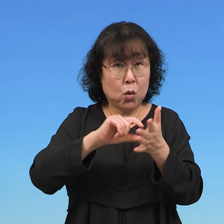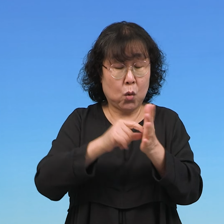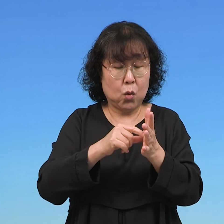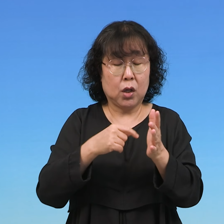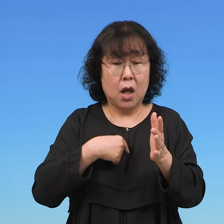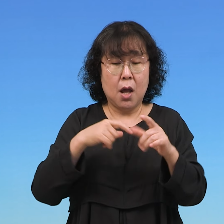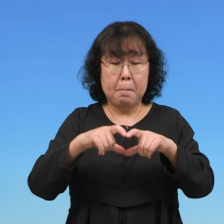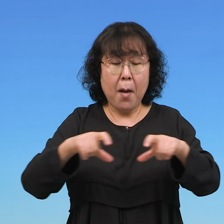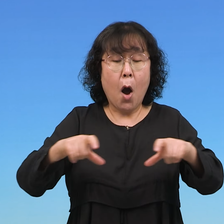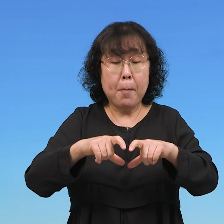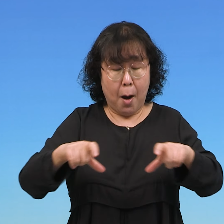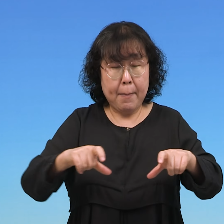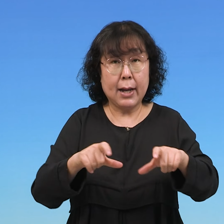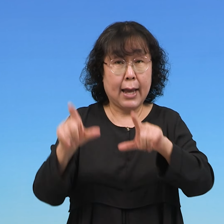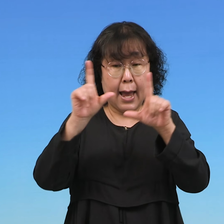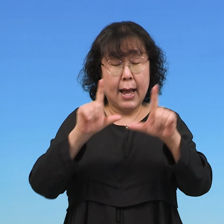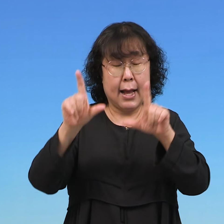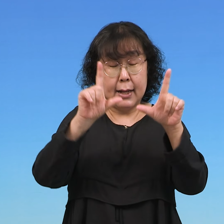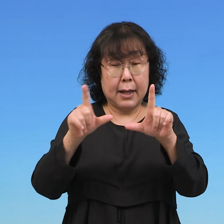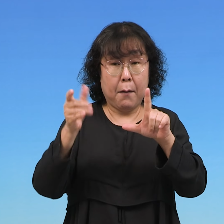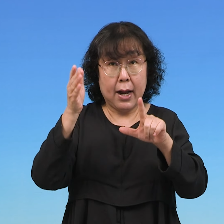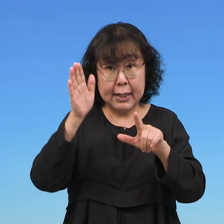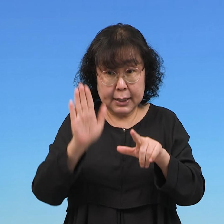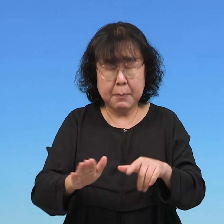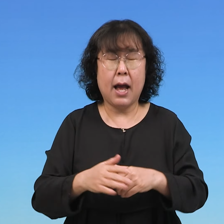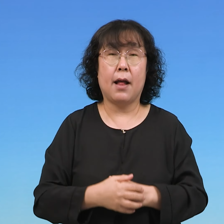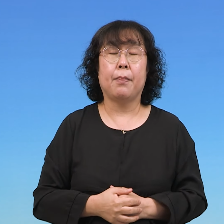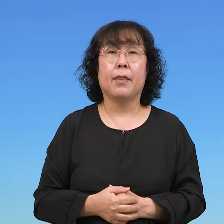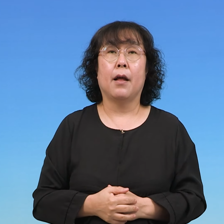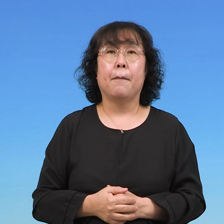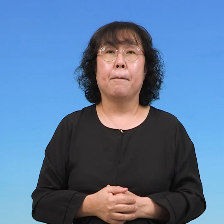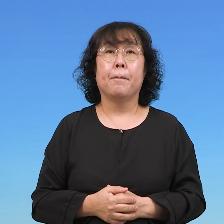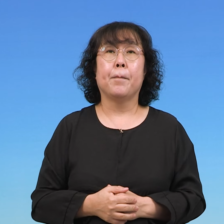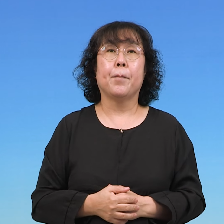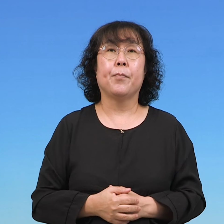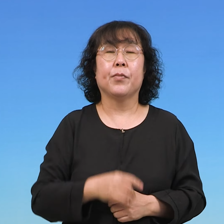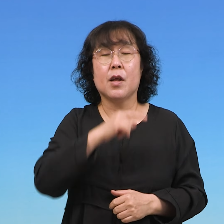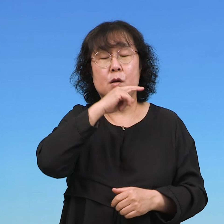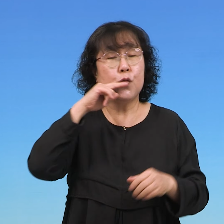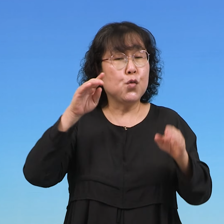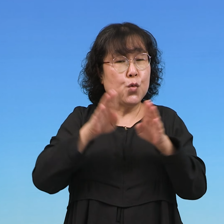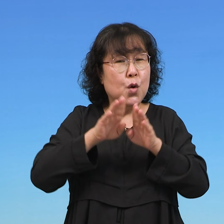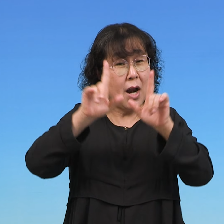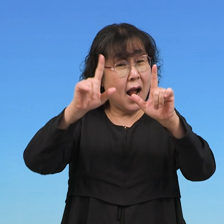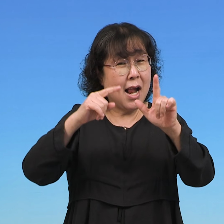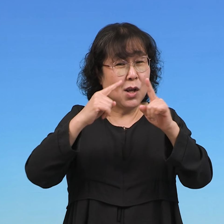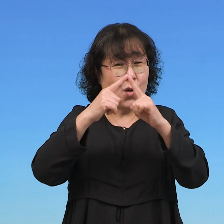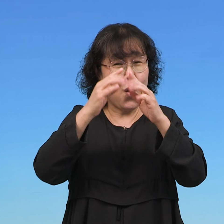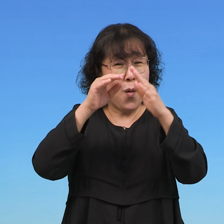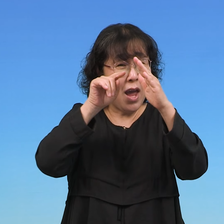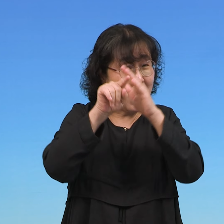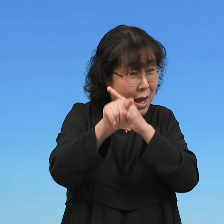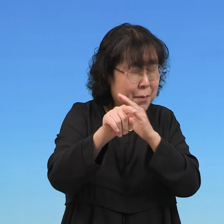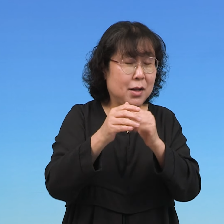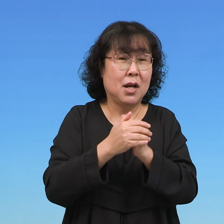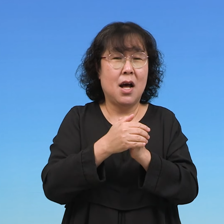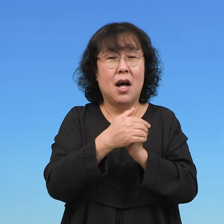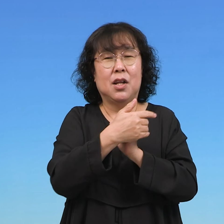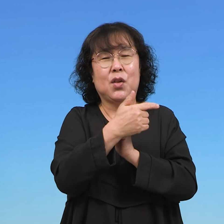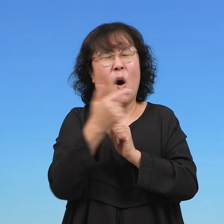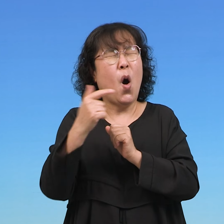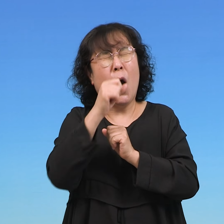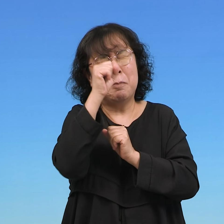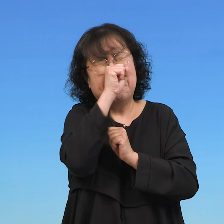엿새를 살지만, 이런 평범한 제가, 그래서 주목을 못 받던 제가 주일날 교회만 가면은